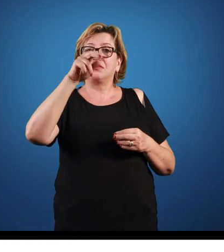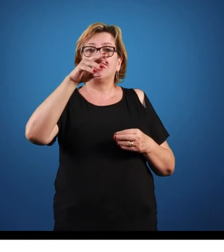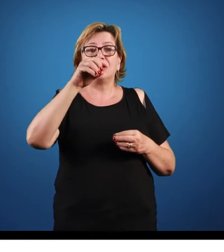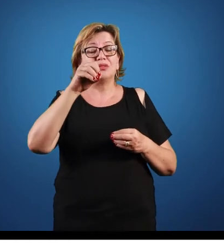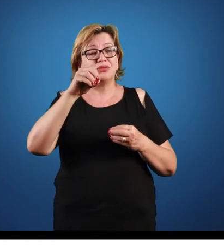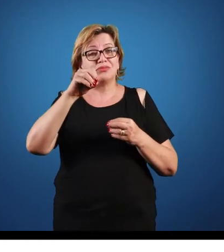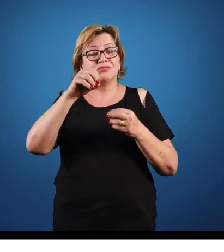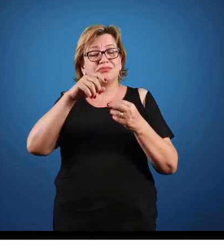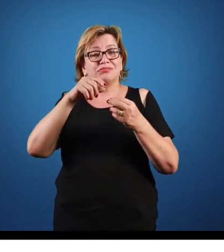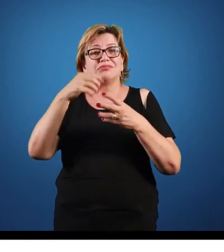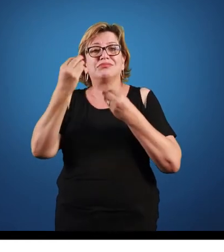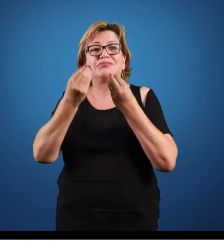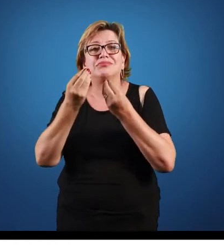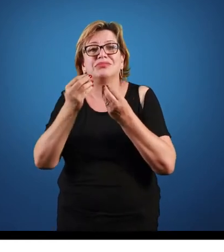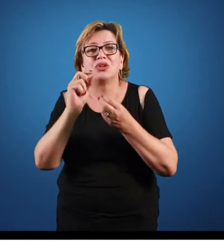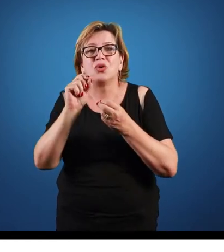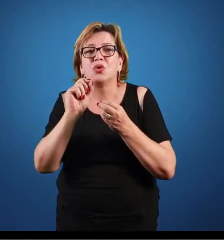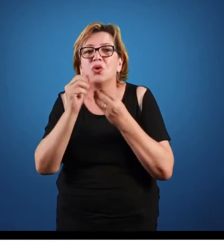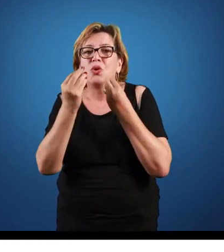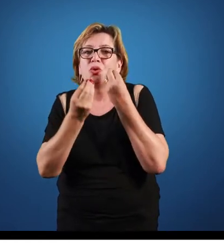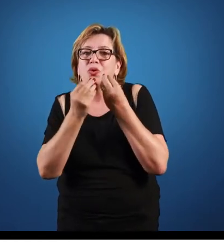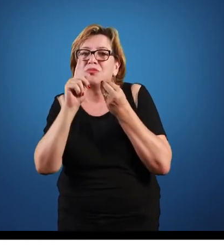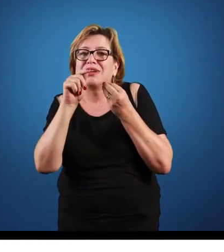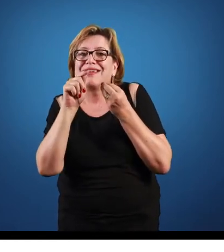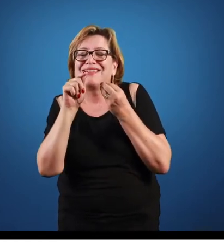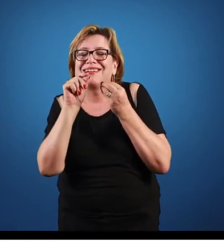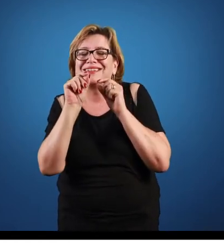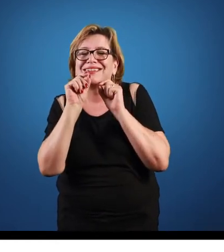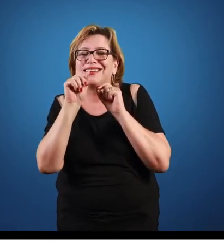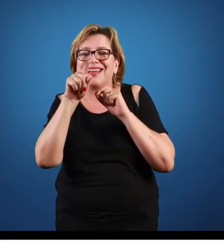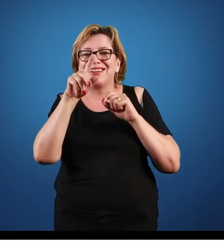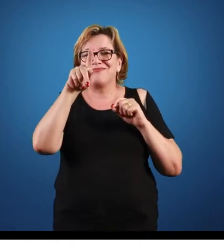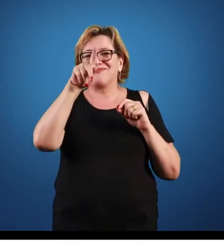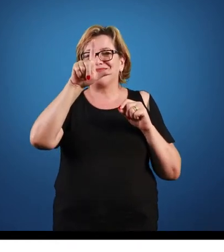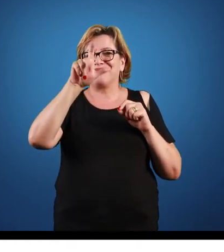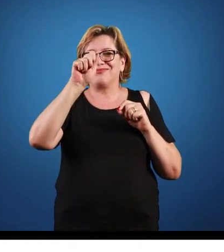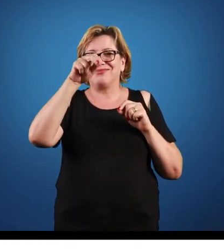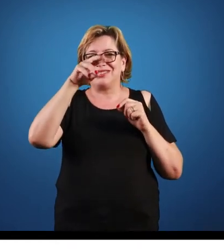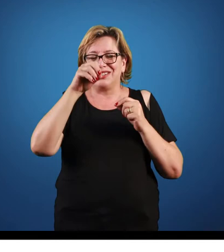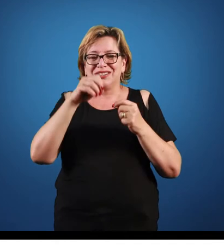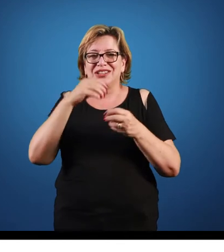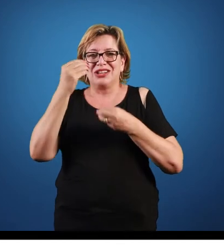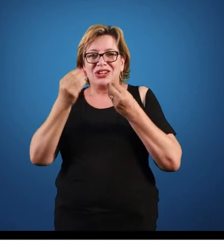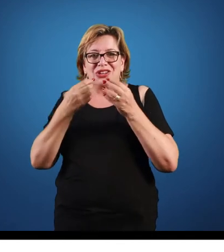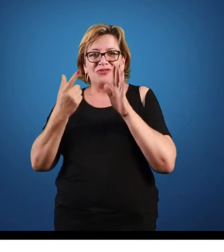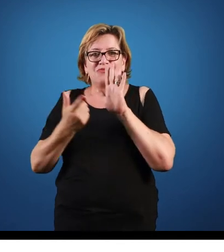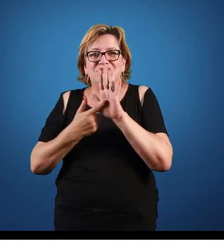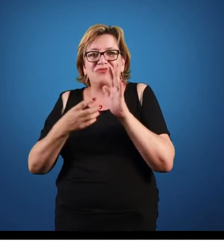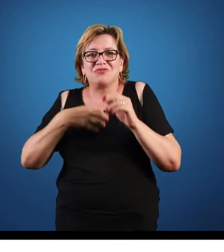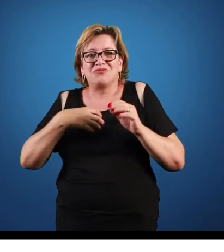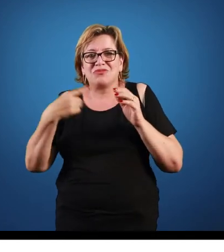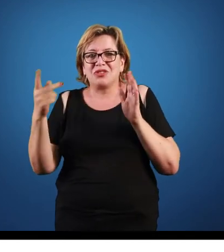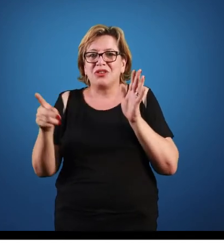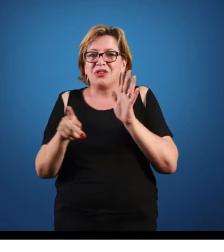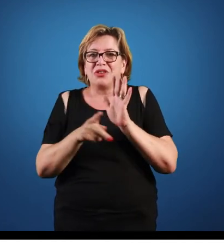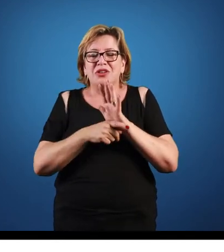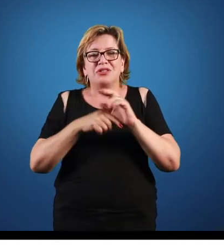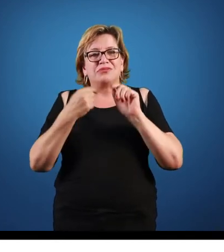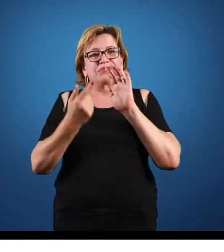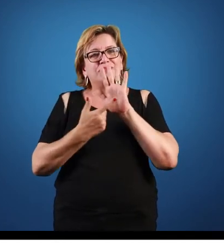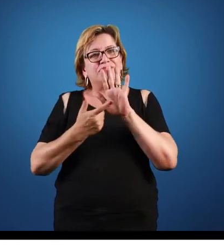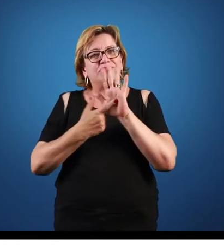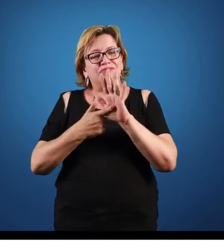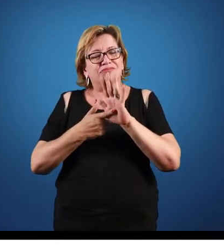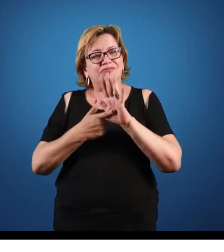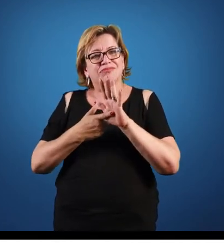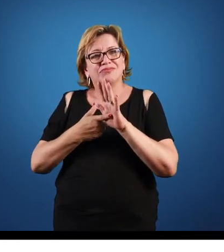motion também se você quiser então como que é o que são esses planos não só aquelas aquelas é maneira de você fazer uma apresentação de imagem